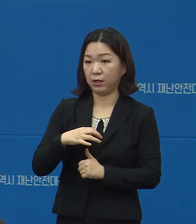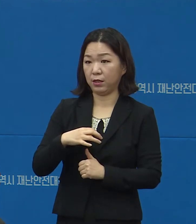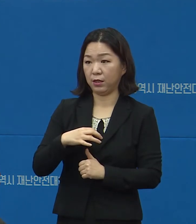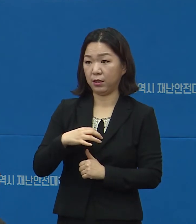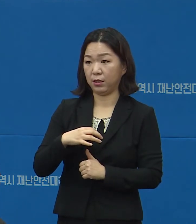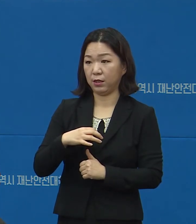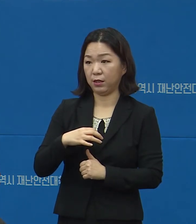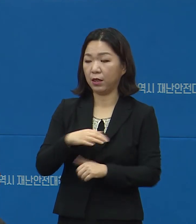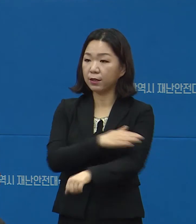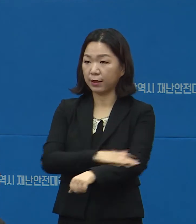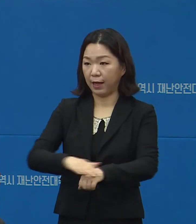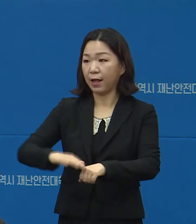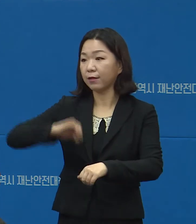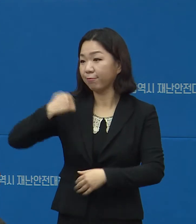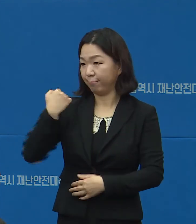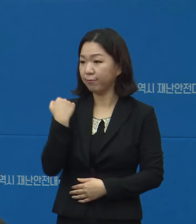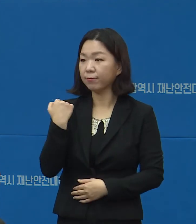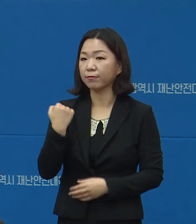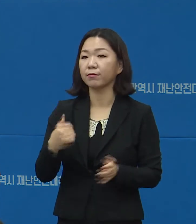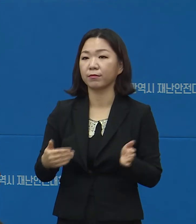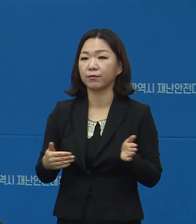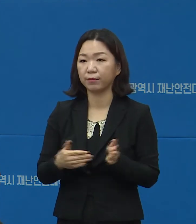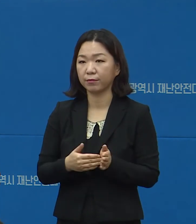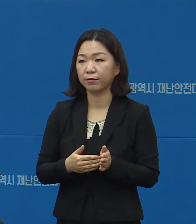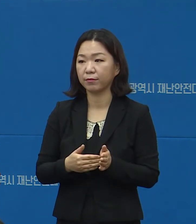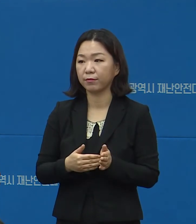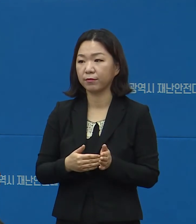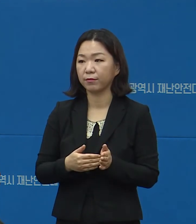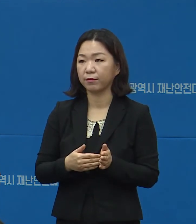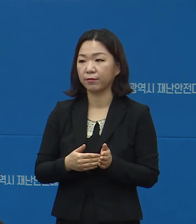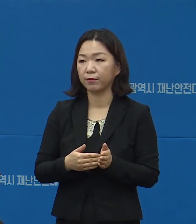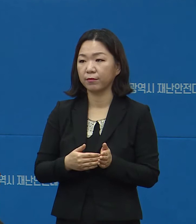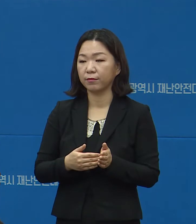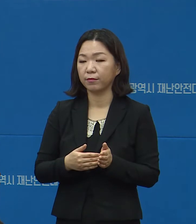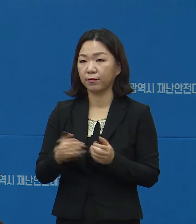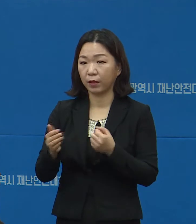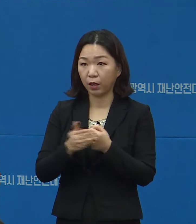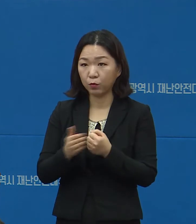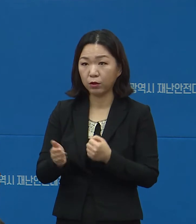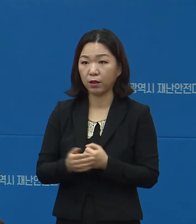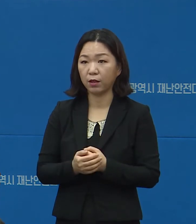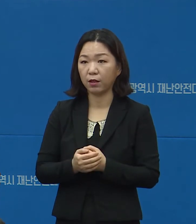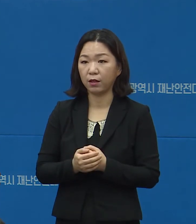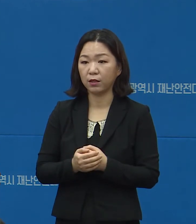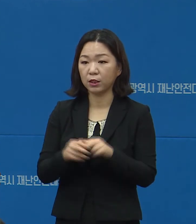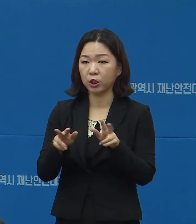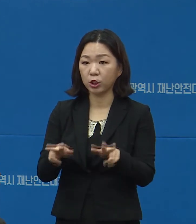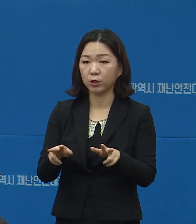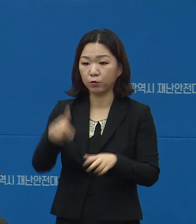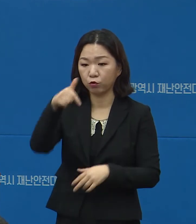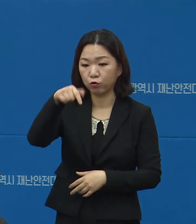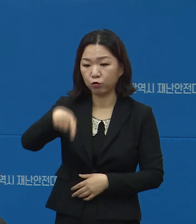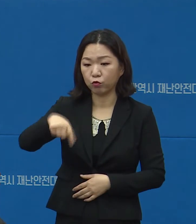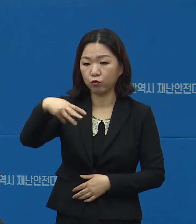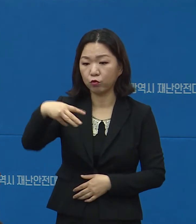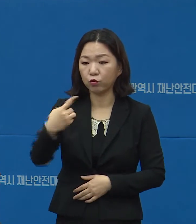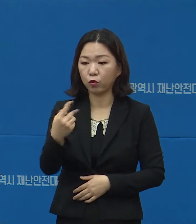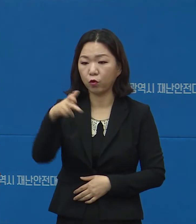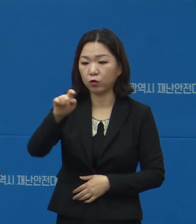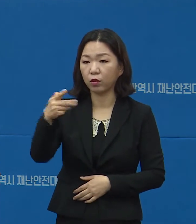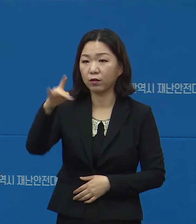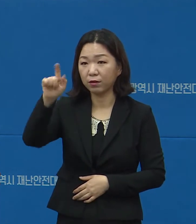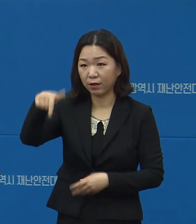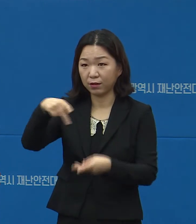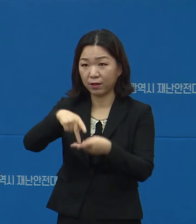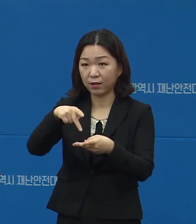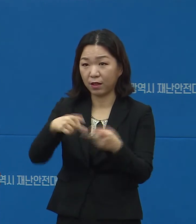부분들은 잘 지켜진 것으로 파악되었습니다. 되었고 그렇기 때문에 지금 구로의